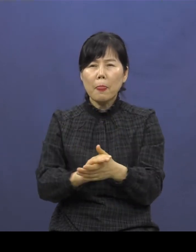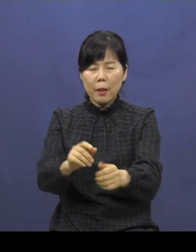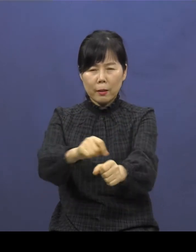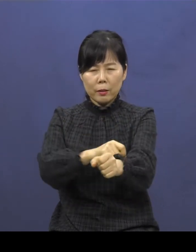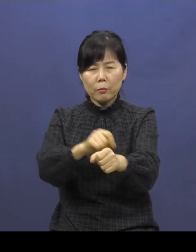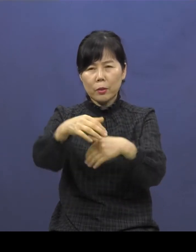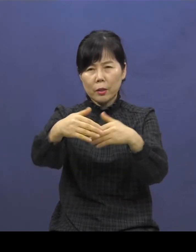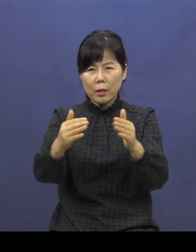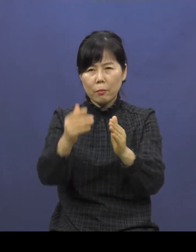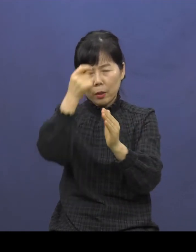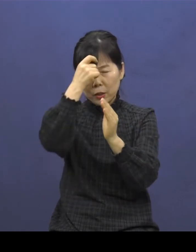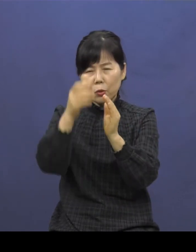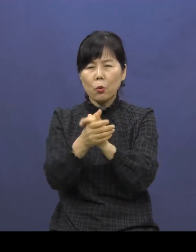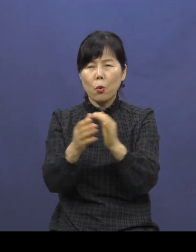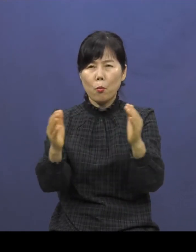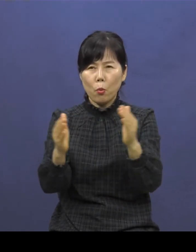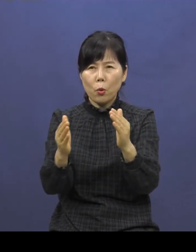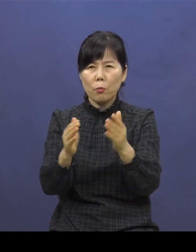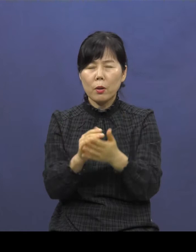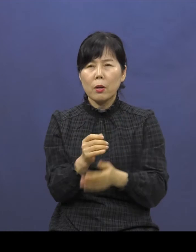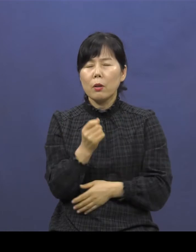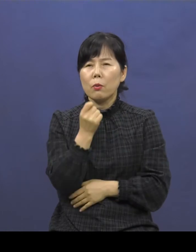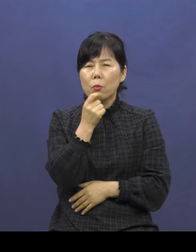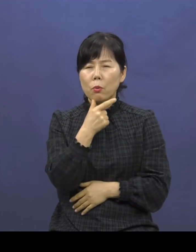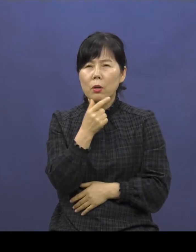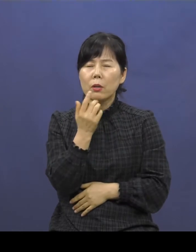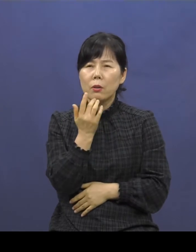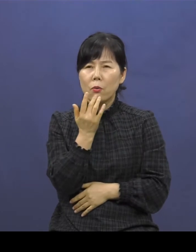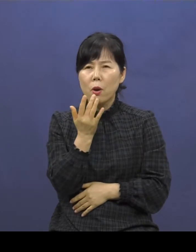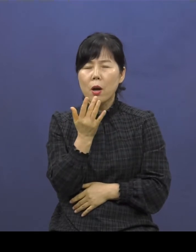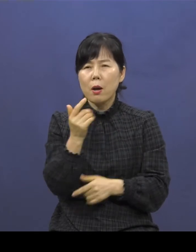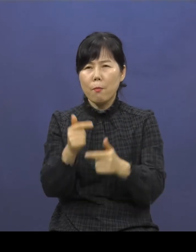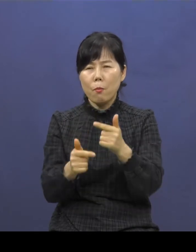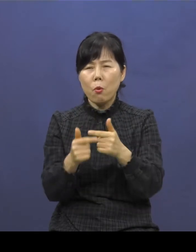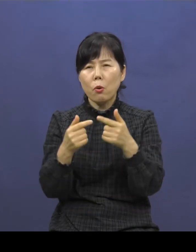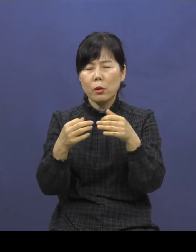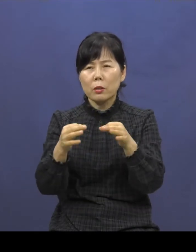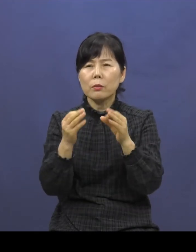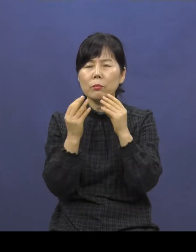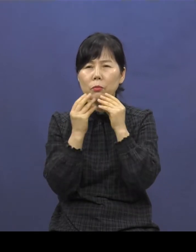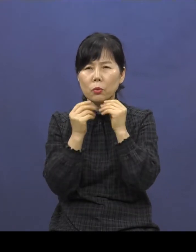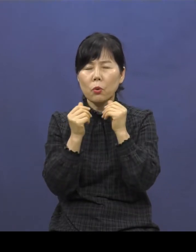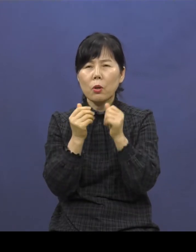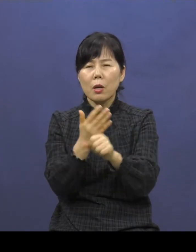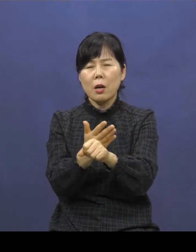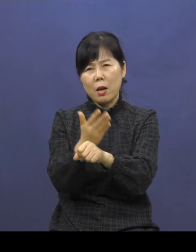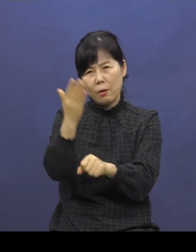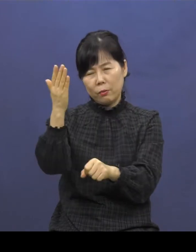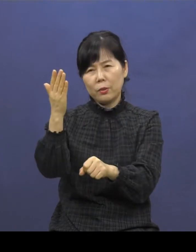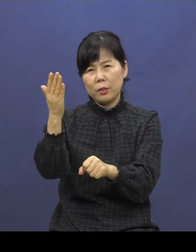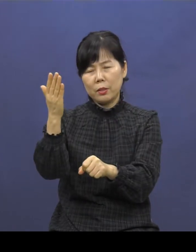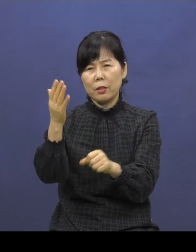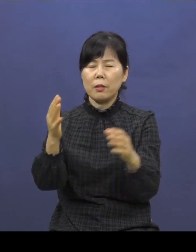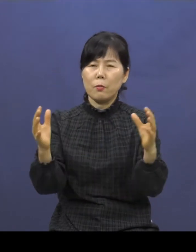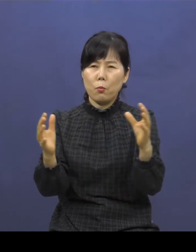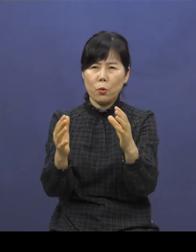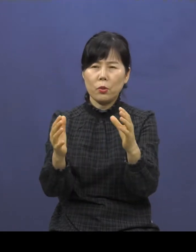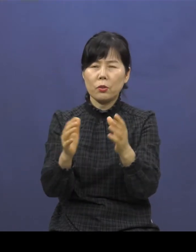특별 다락방 기도회 매일 저녁 월화 목금토 이렇게 9시에 온